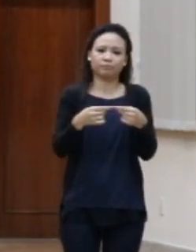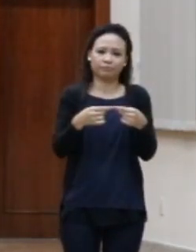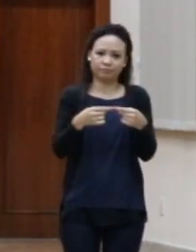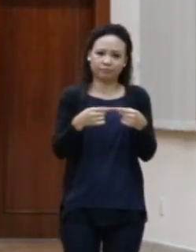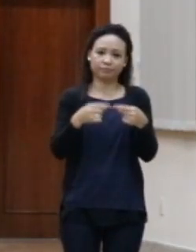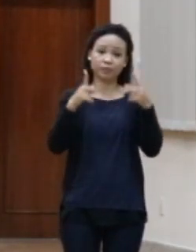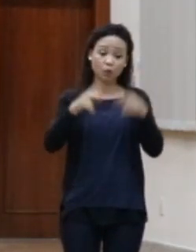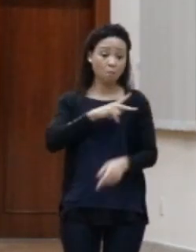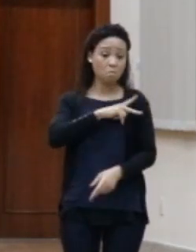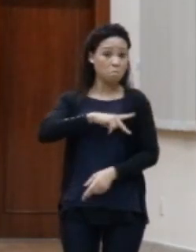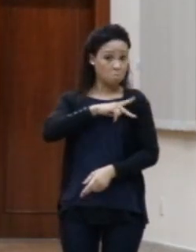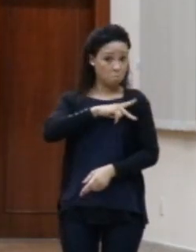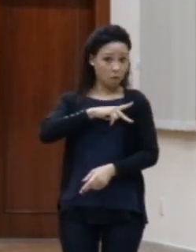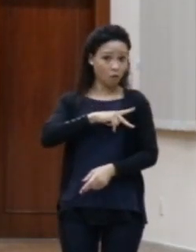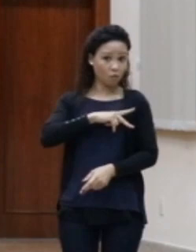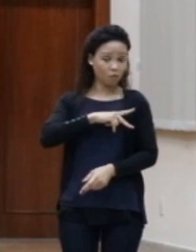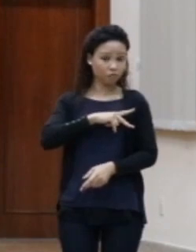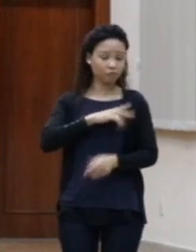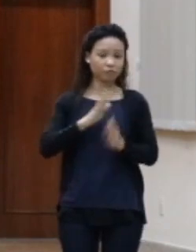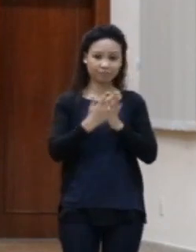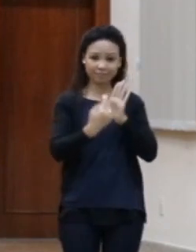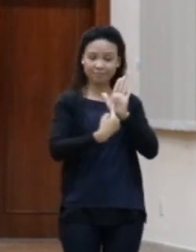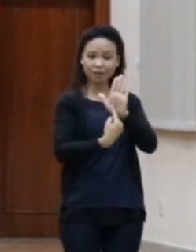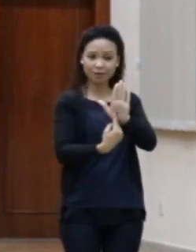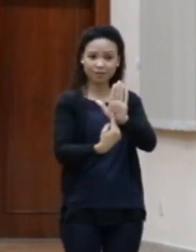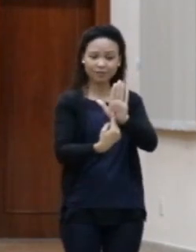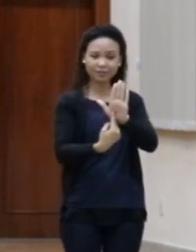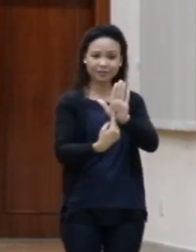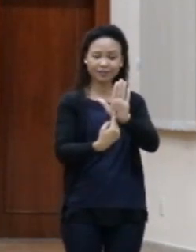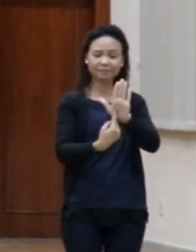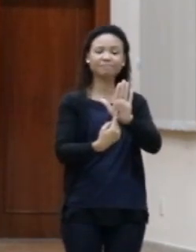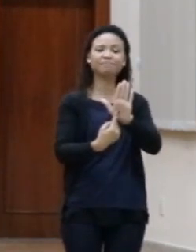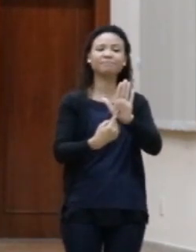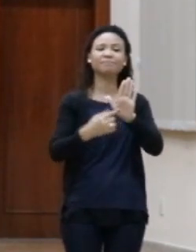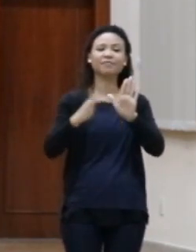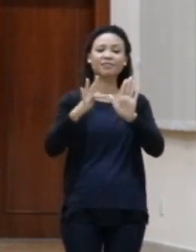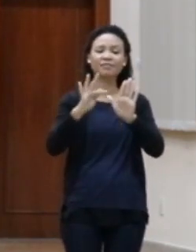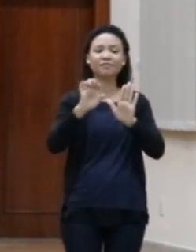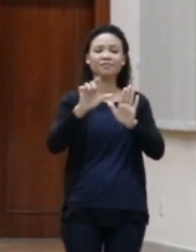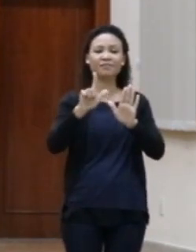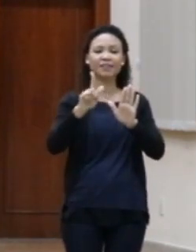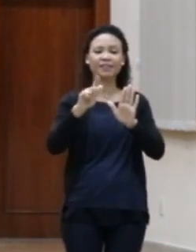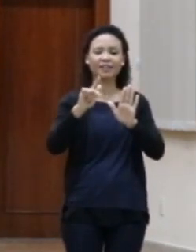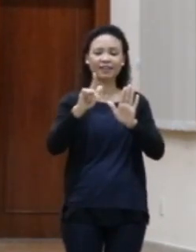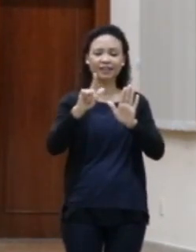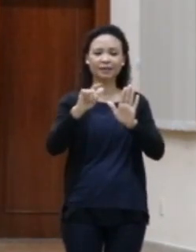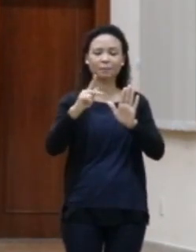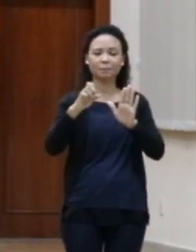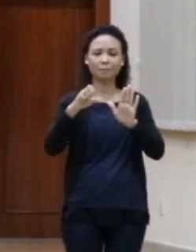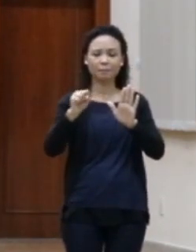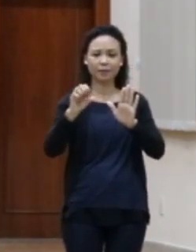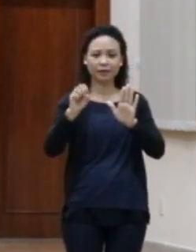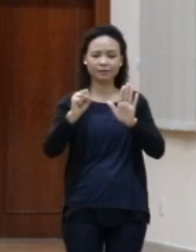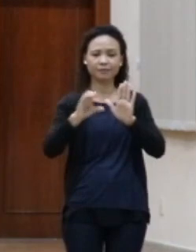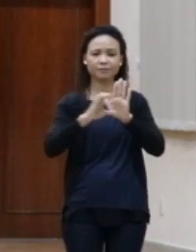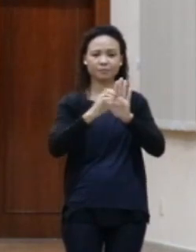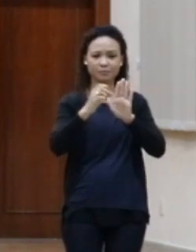assim expressou aos Filipenses, no capítulo 1, versículo 20 e 21,